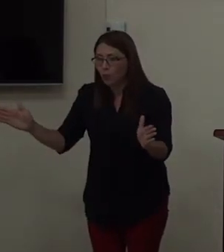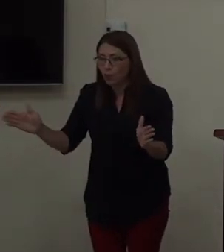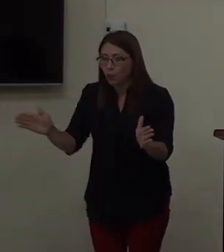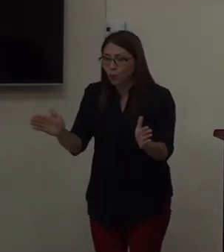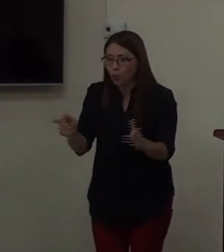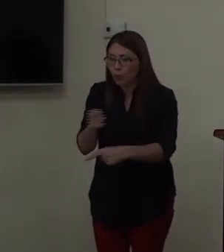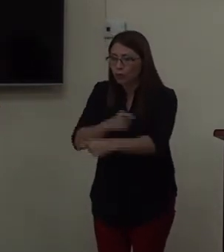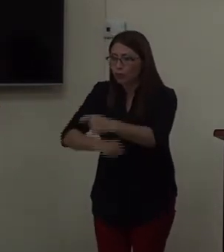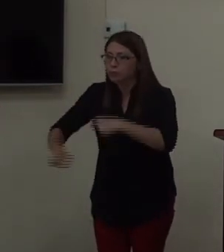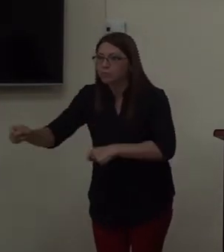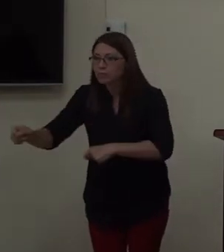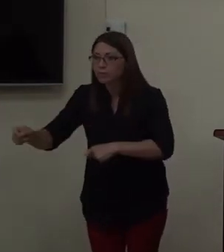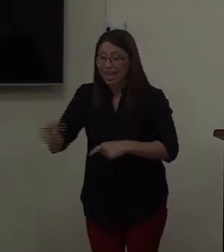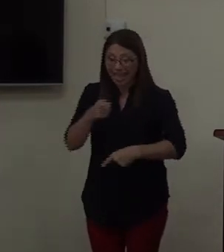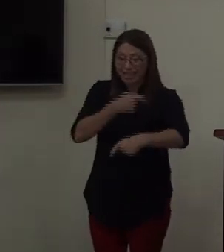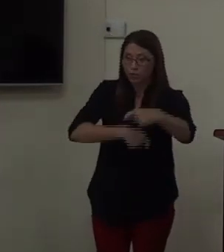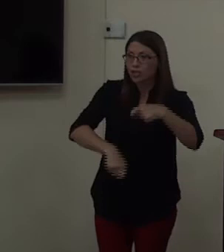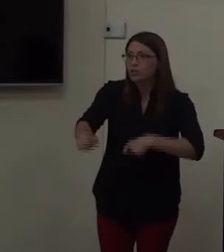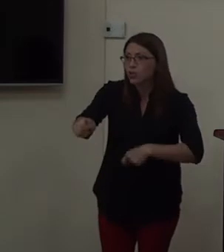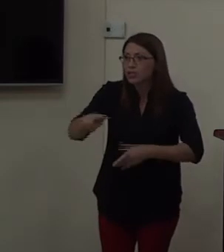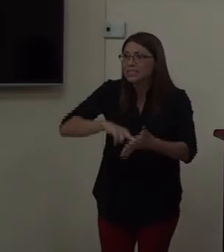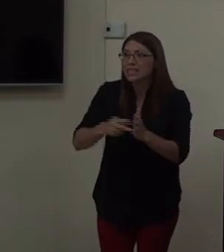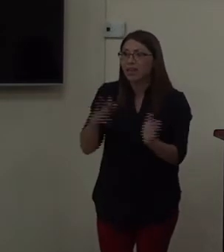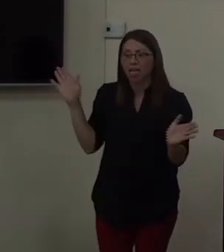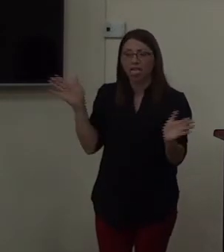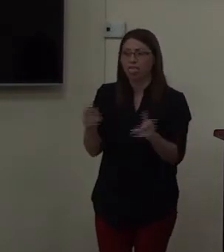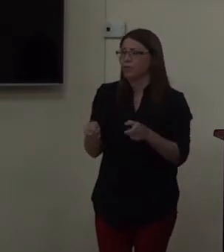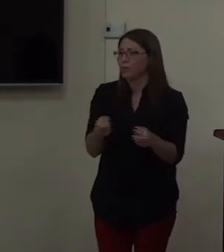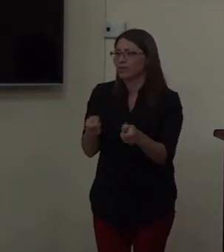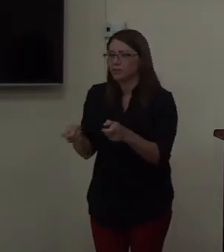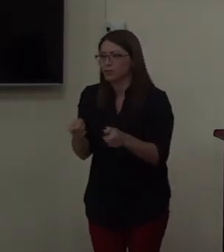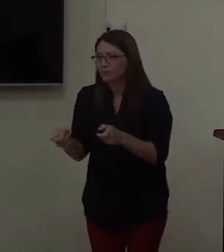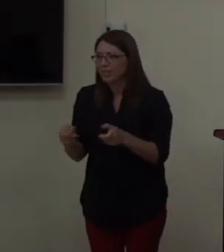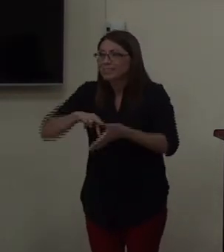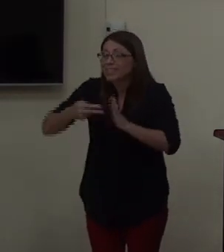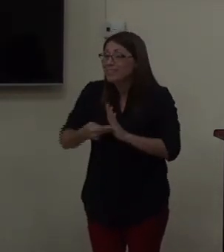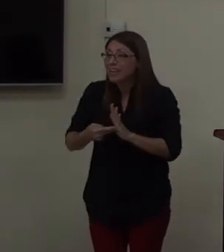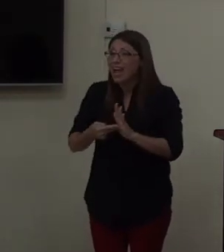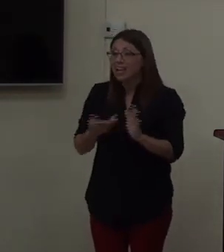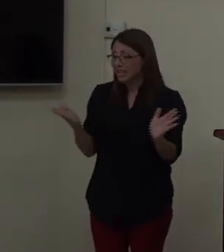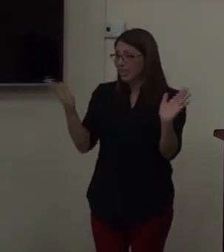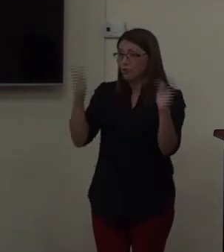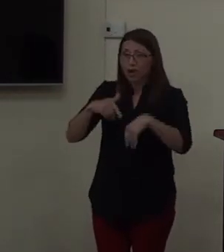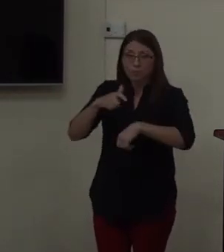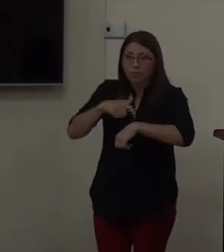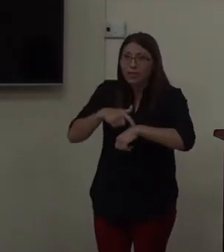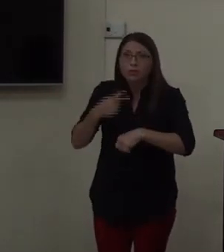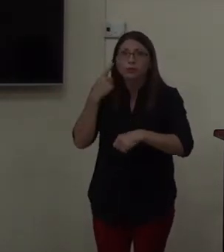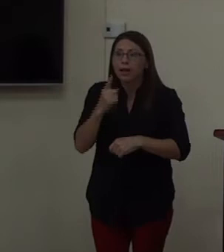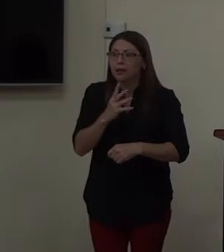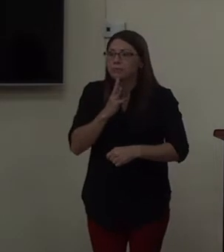de sustitución, que cada vez hay menos dominios funcionales, es decir, cada vez hay menos momentos en los que la lengua se usa para